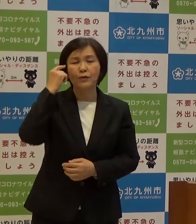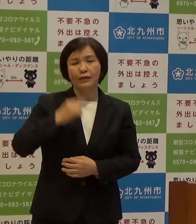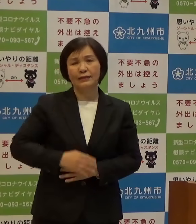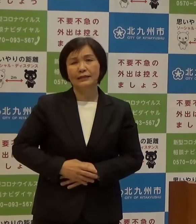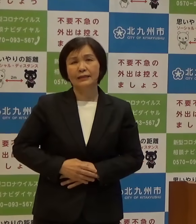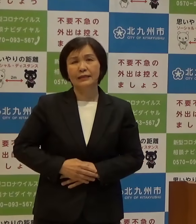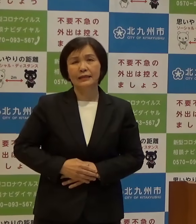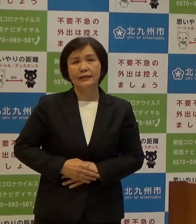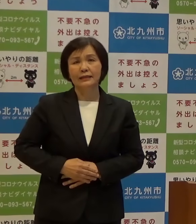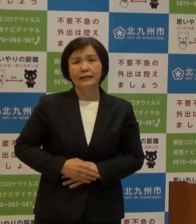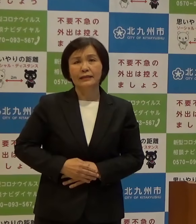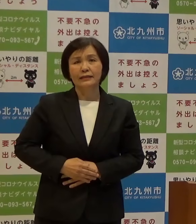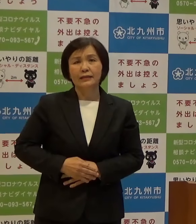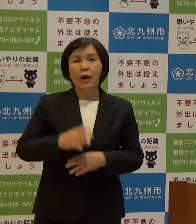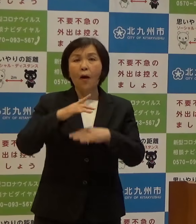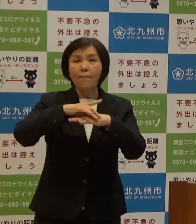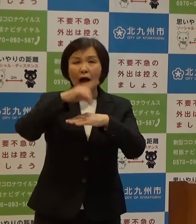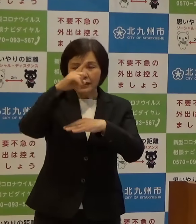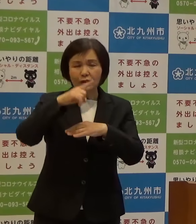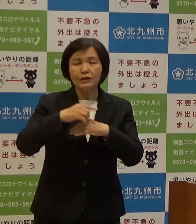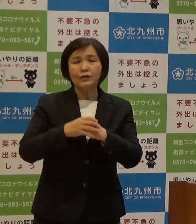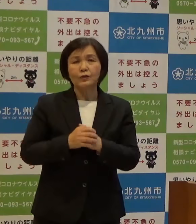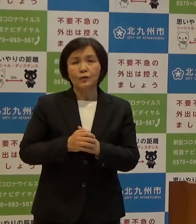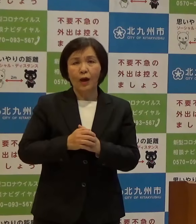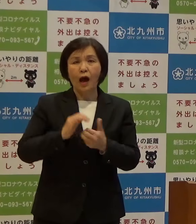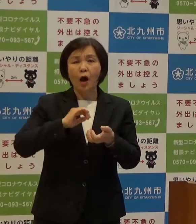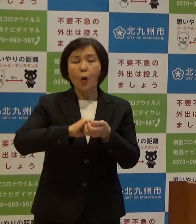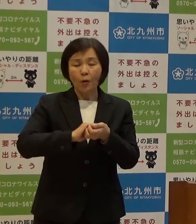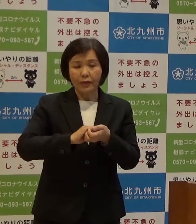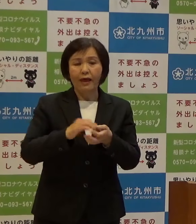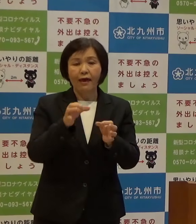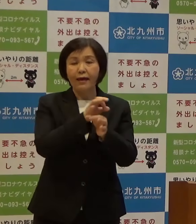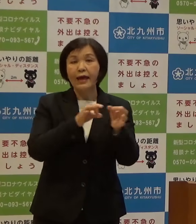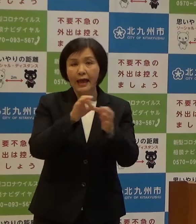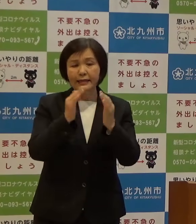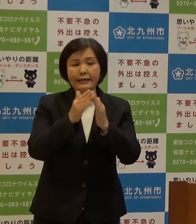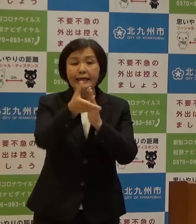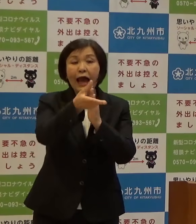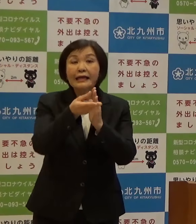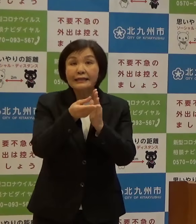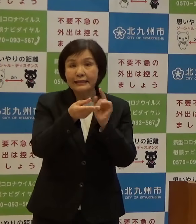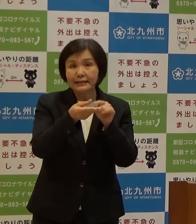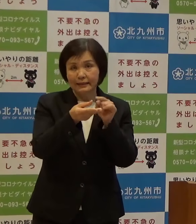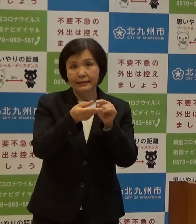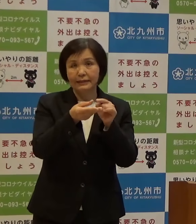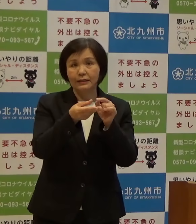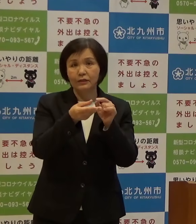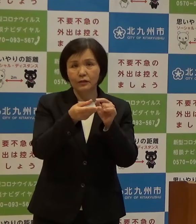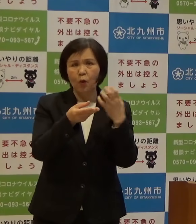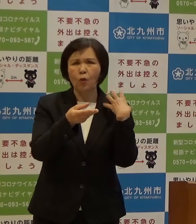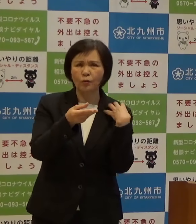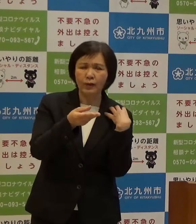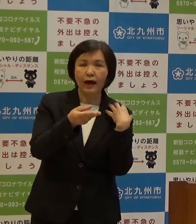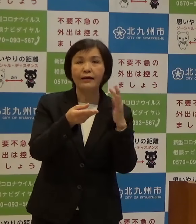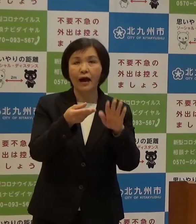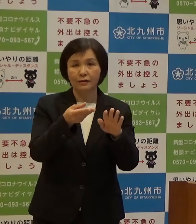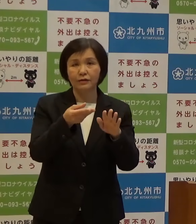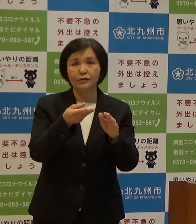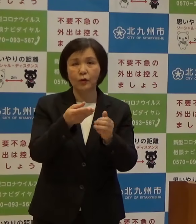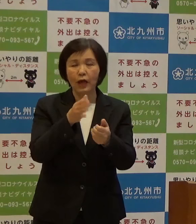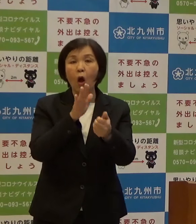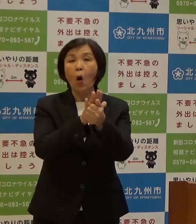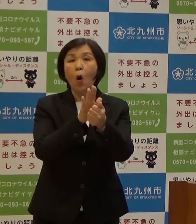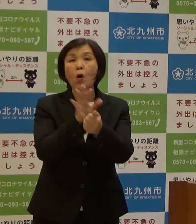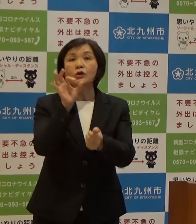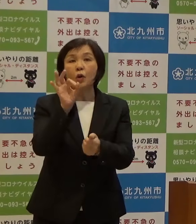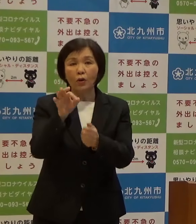で、まずは固定経費のうち人件費と家賃というものが大きいということで、補助金というのは国